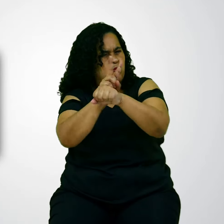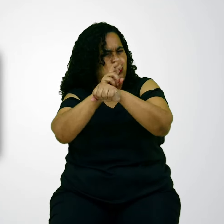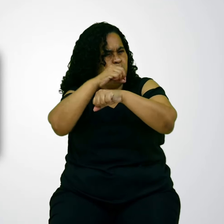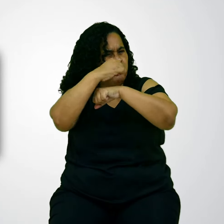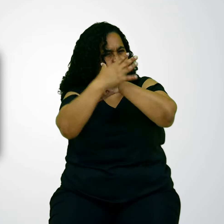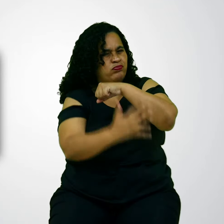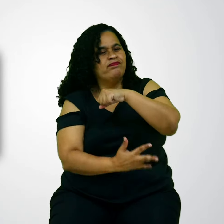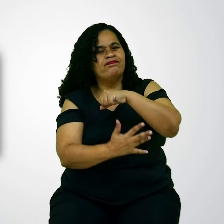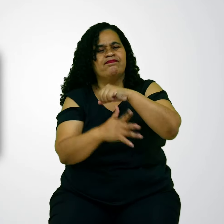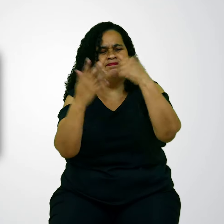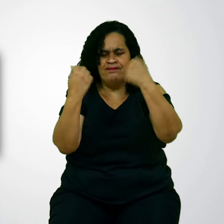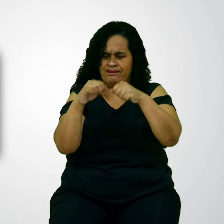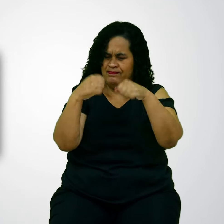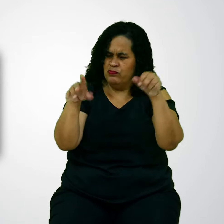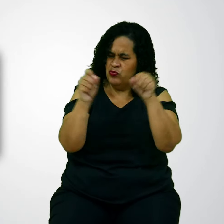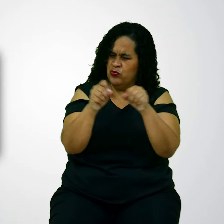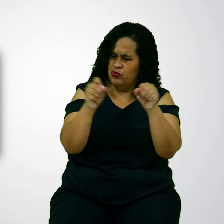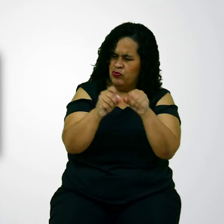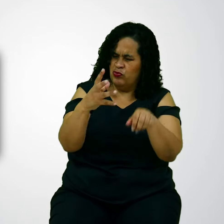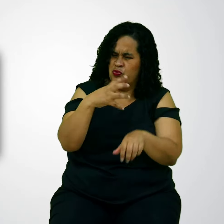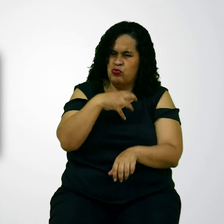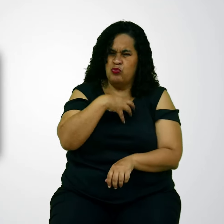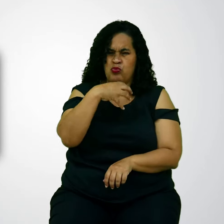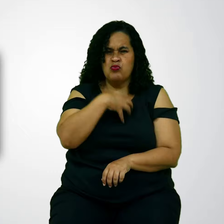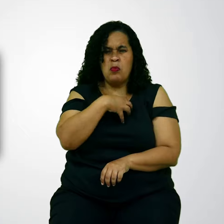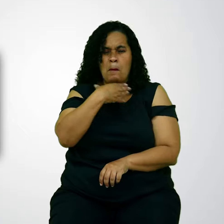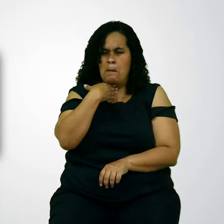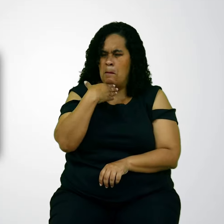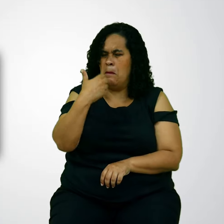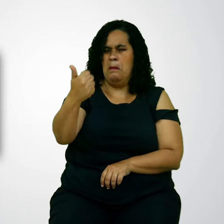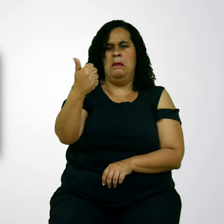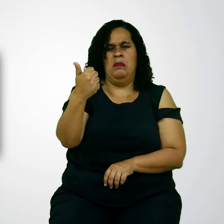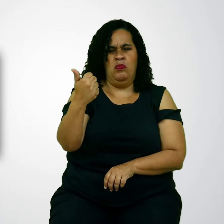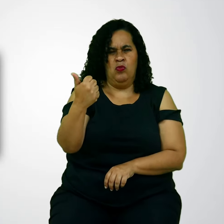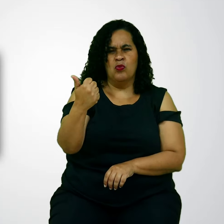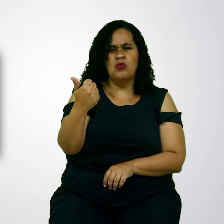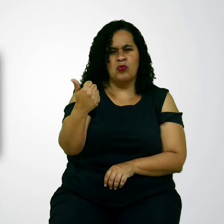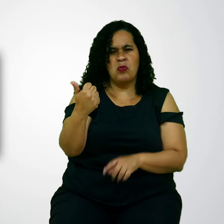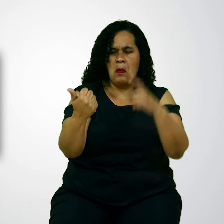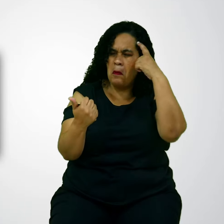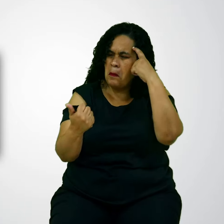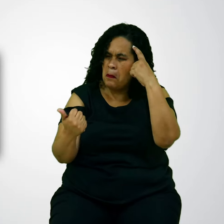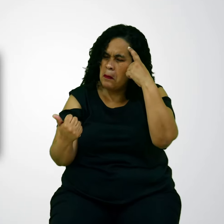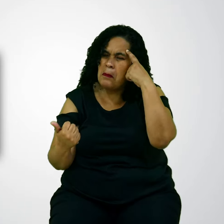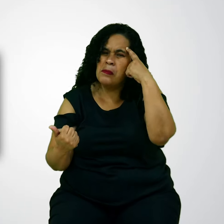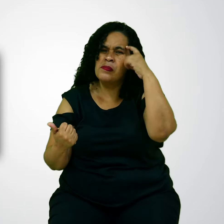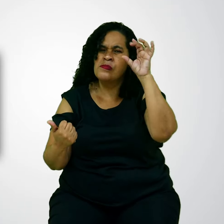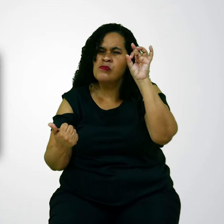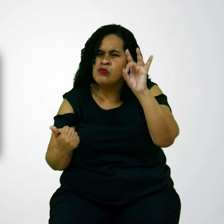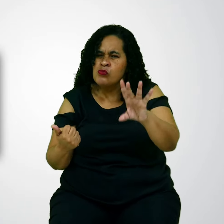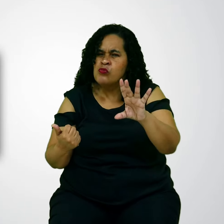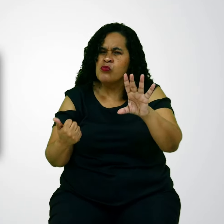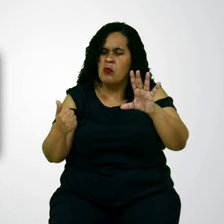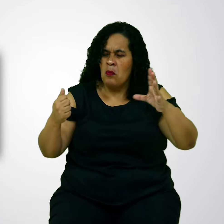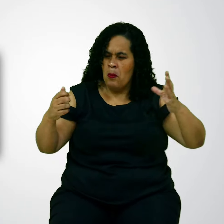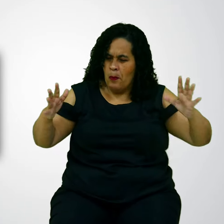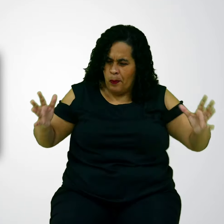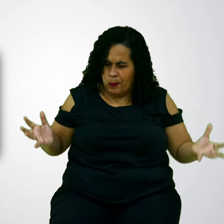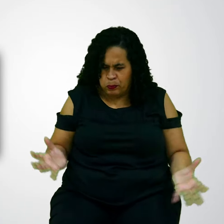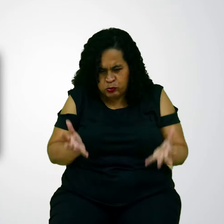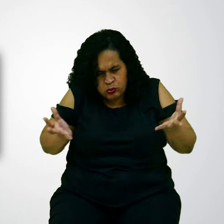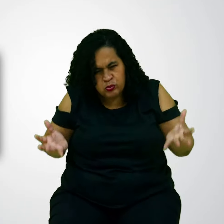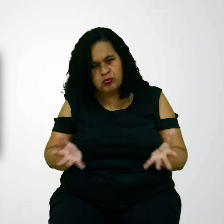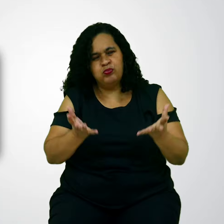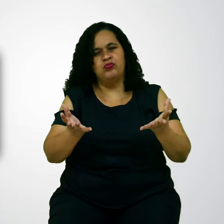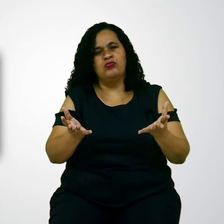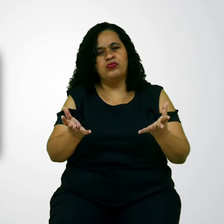fazer desse jeito, a gente tem que pensar só na parte, né, da motivação. Não, porque Deus nos deu condição de